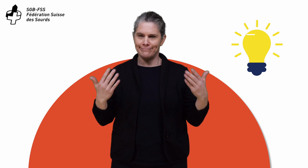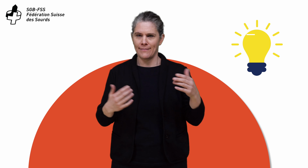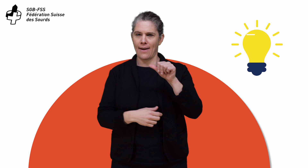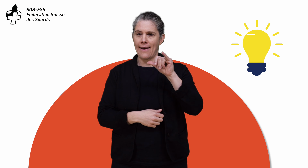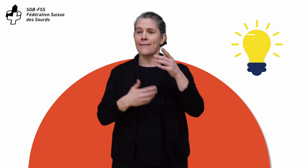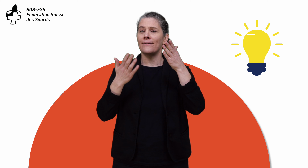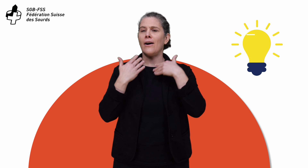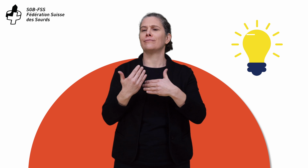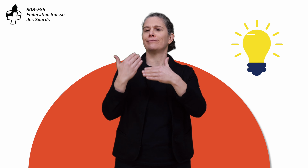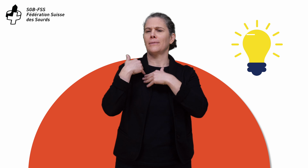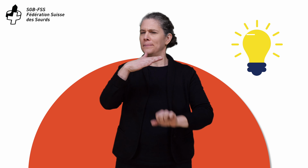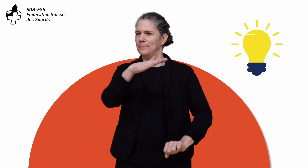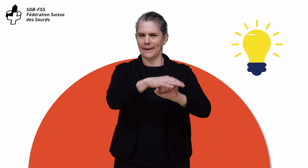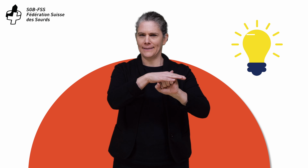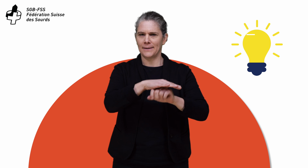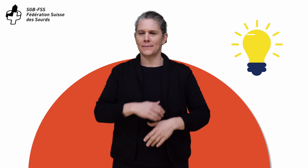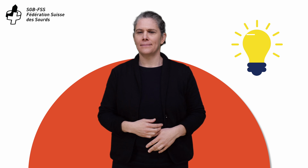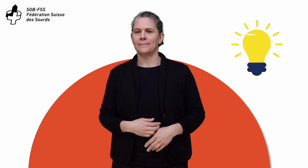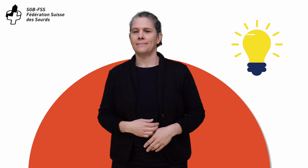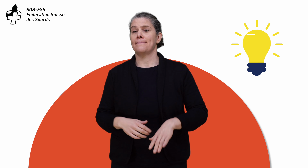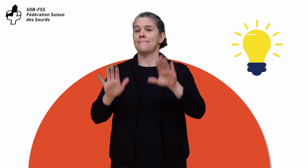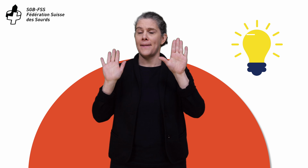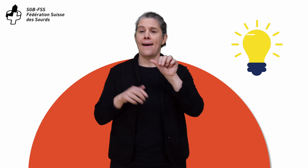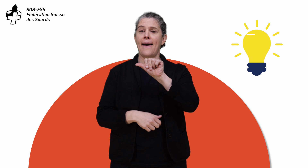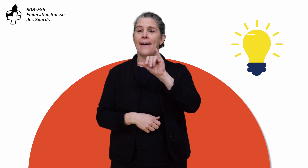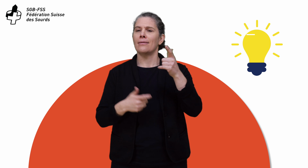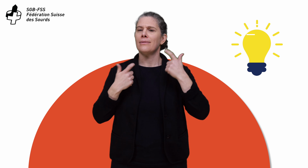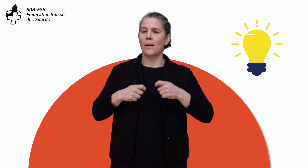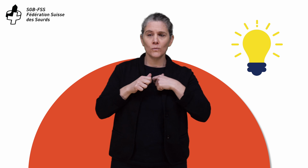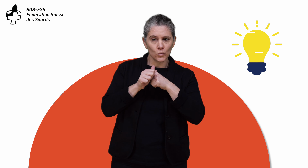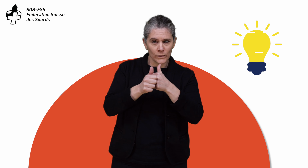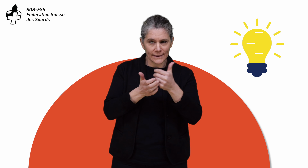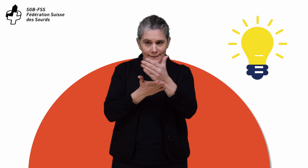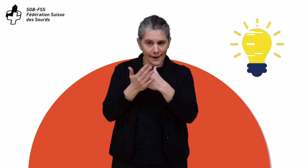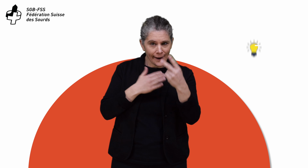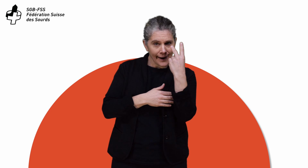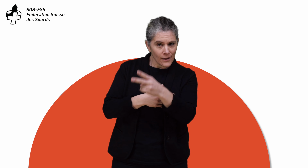maximum les frais jusqu'à concurrence du revenu mensuel de l'activité lucrative.